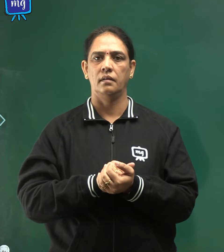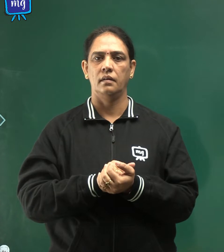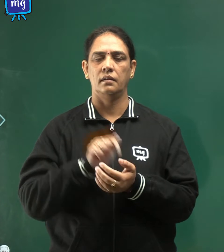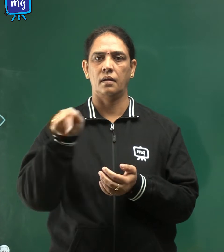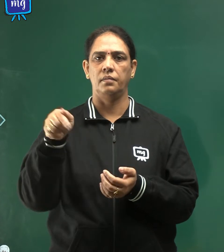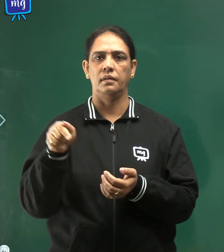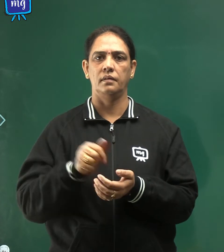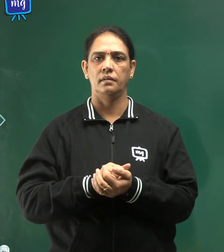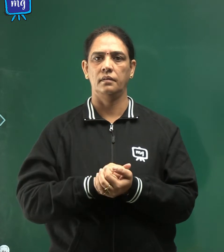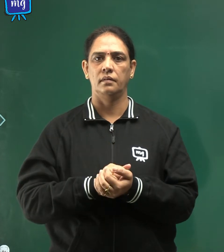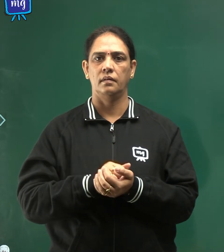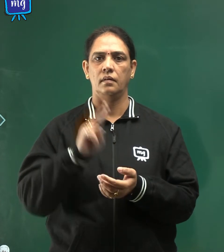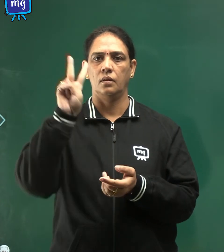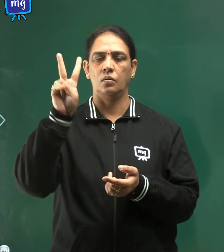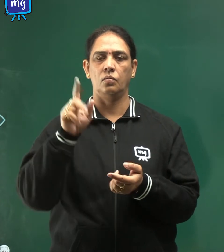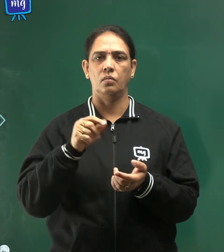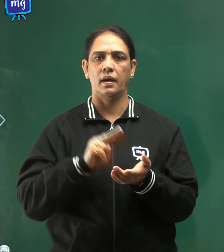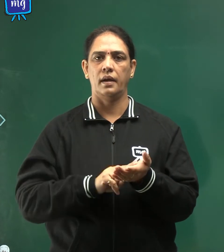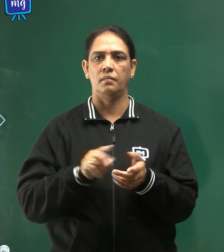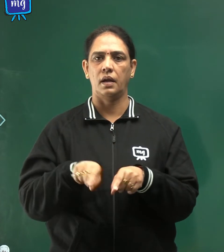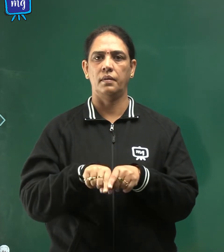तब 2n बराबर